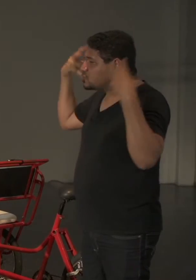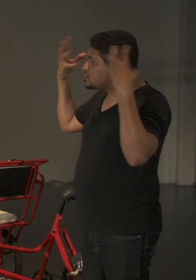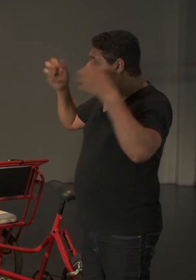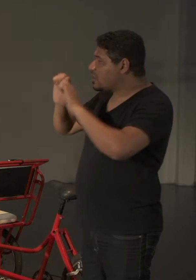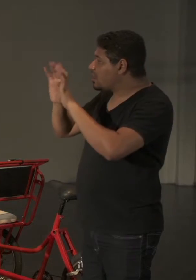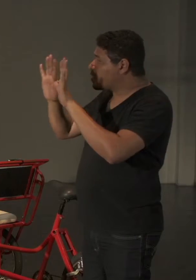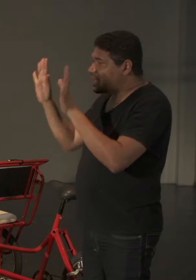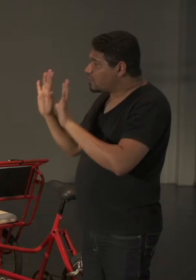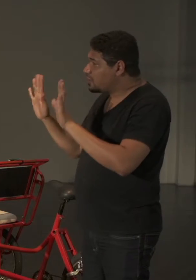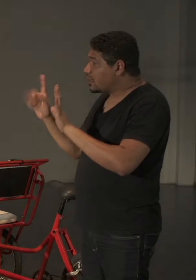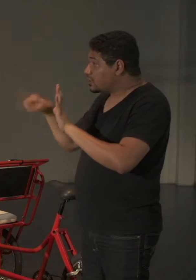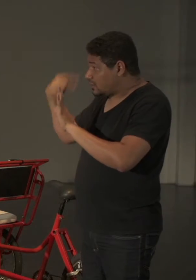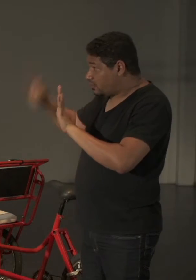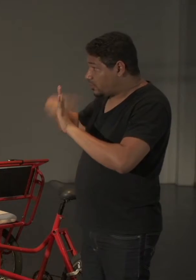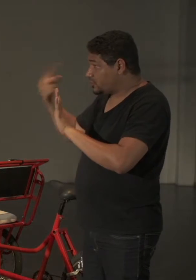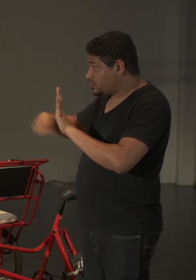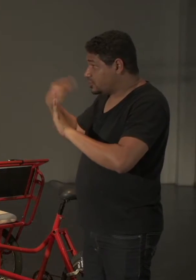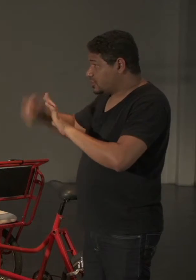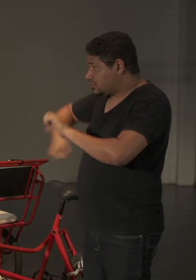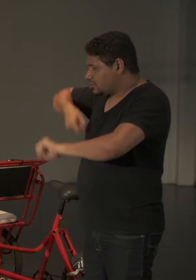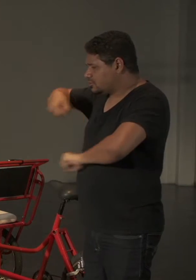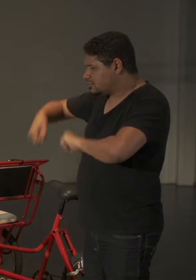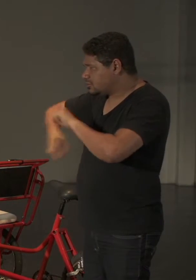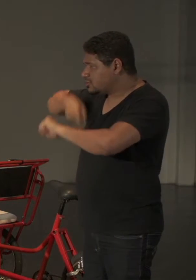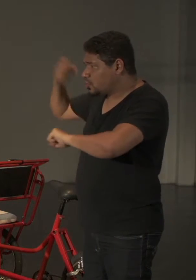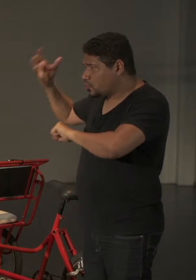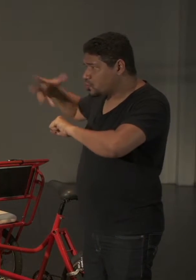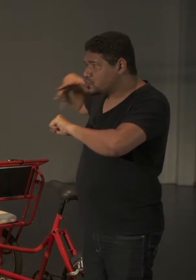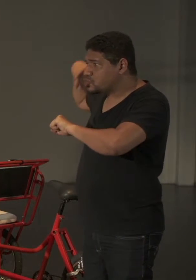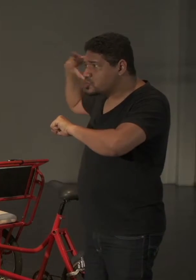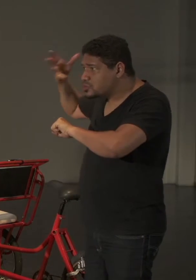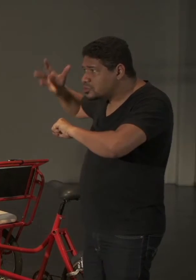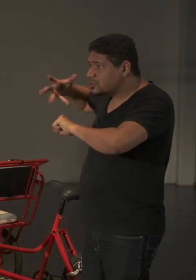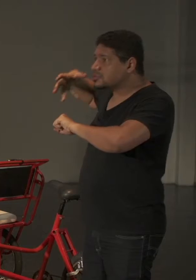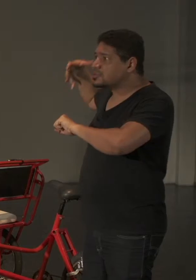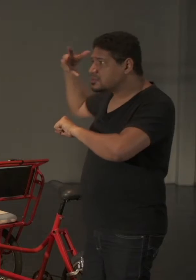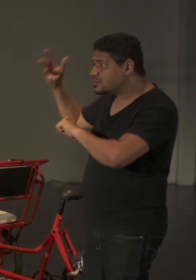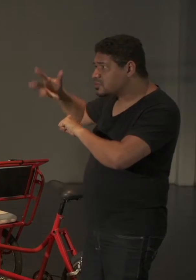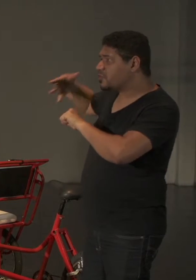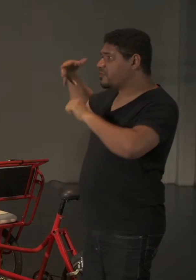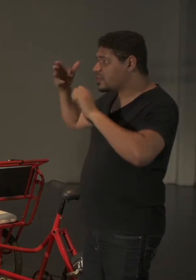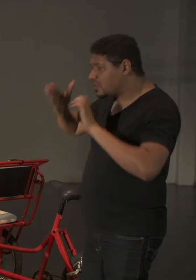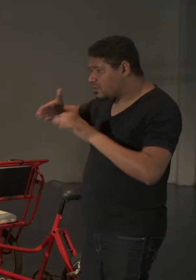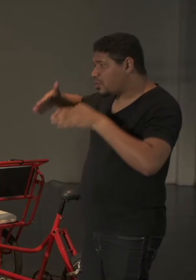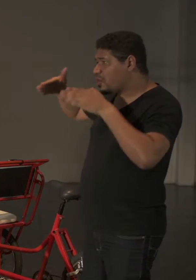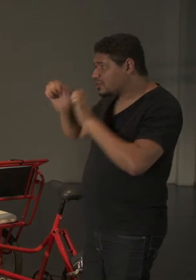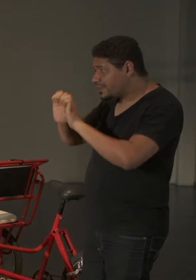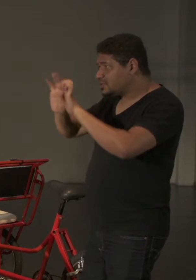E aí depois Esse som Ele toma Uma forma Mais nítida E aí